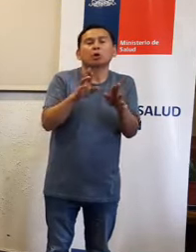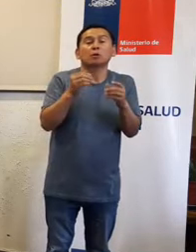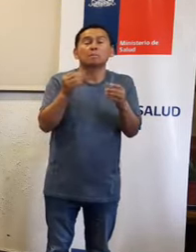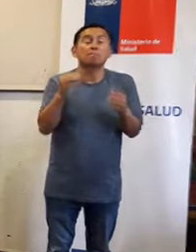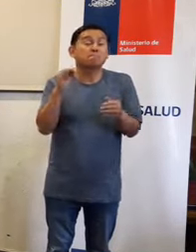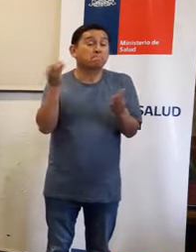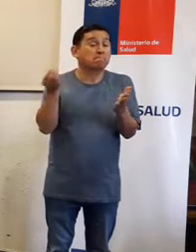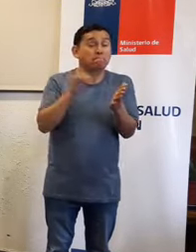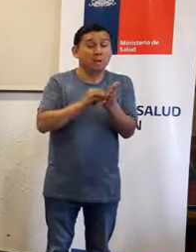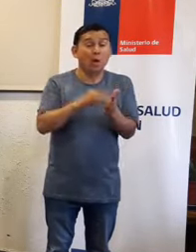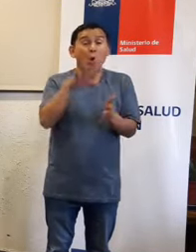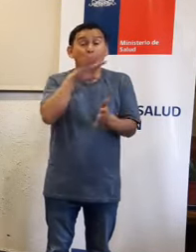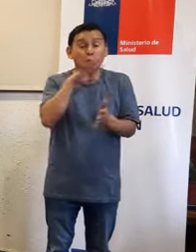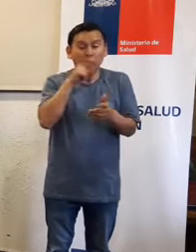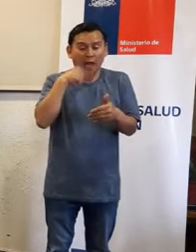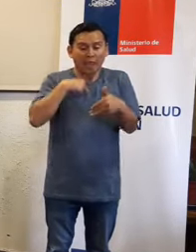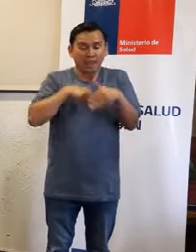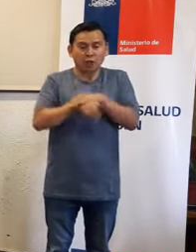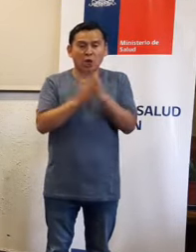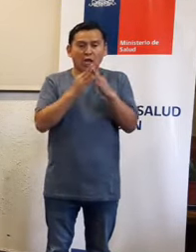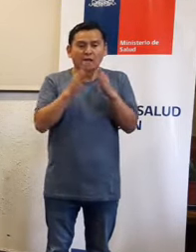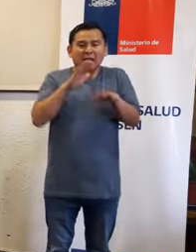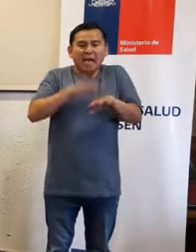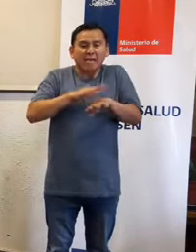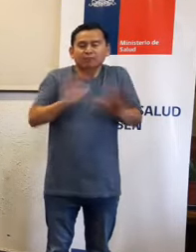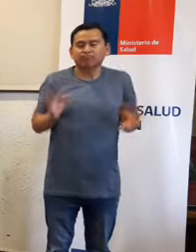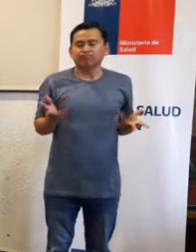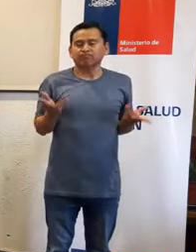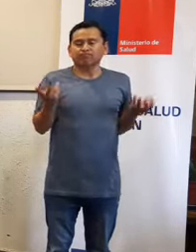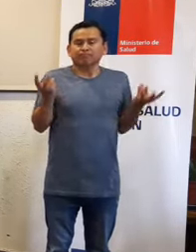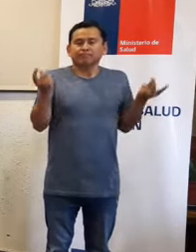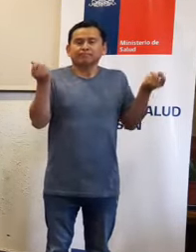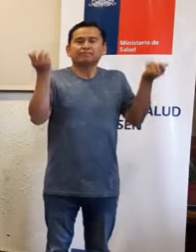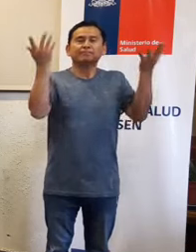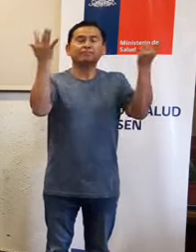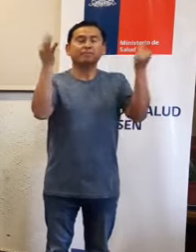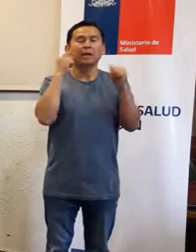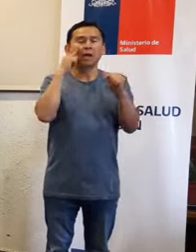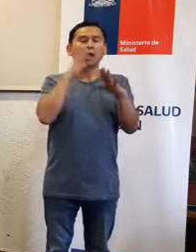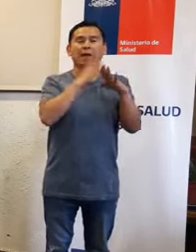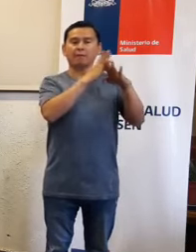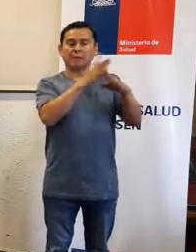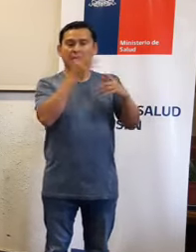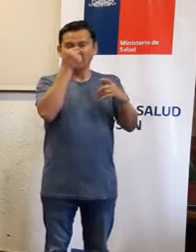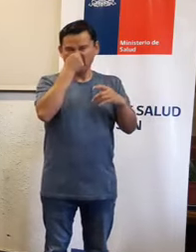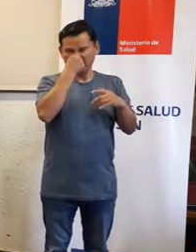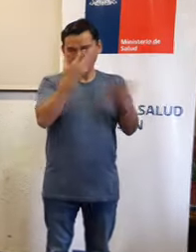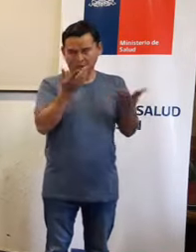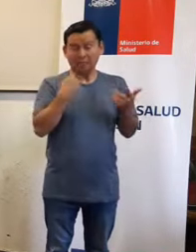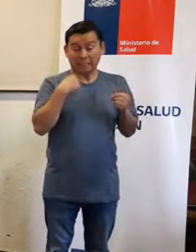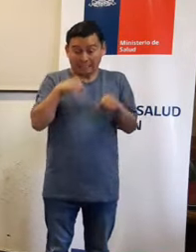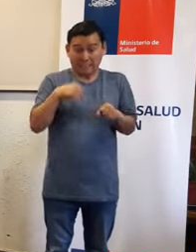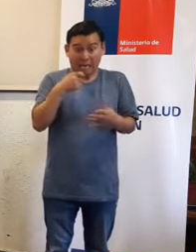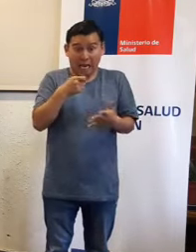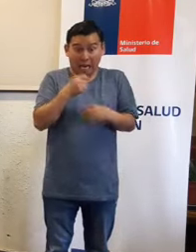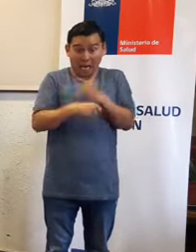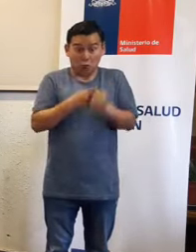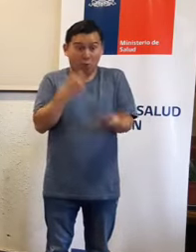uso del calor interno de las viviendas para poder llevar adelante su vida cotidiana, tenemos que ya se pagó este año